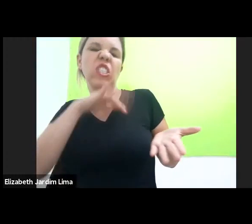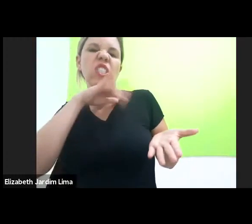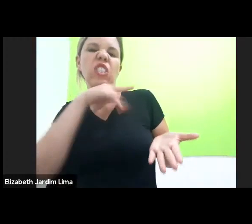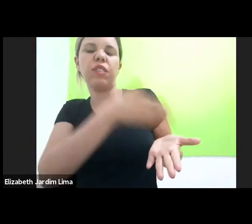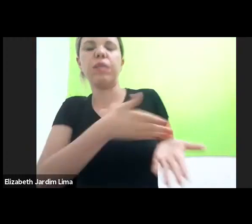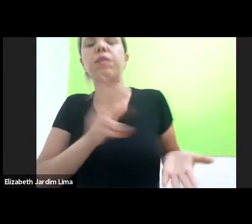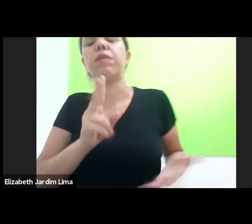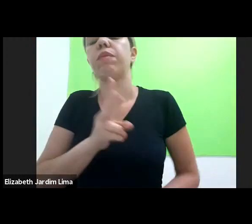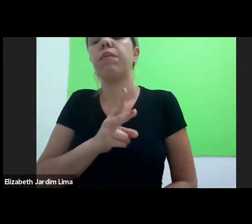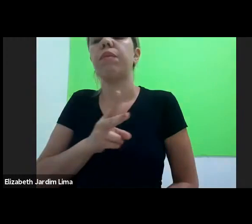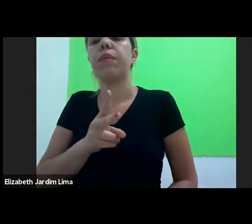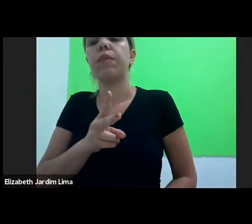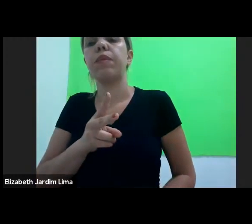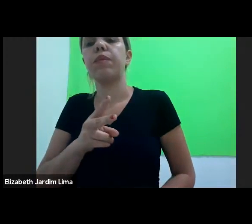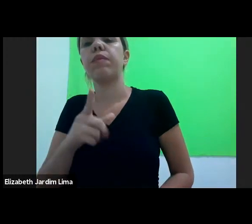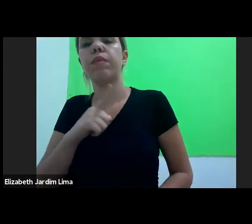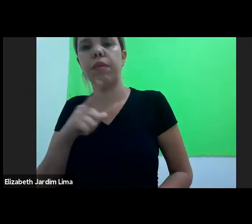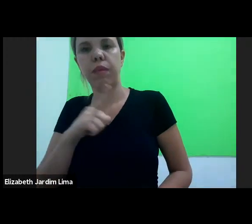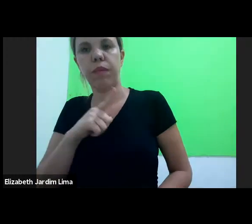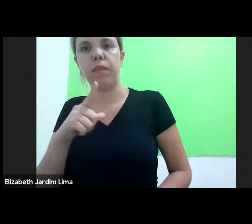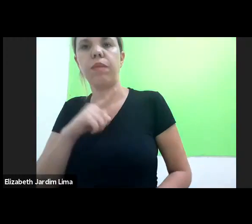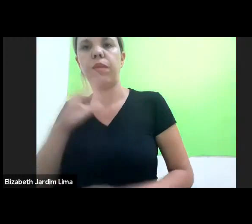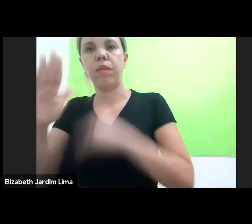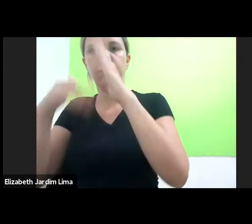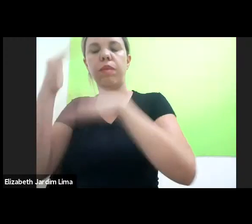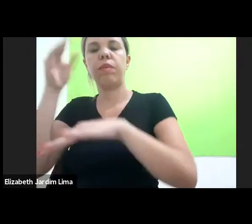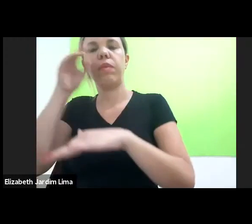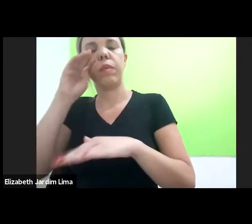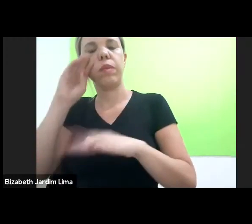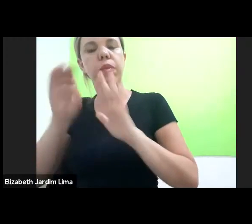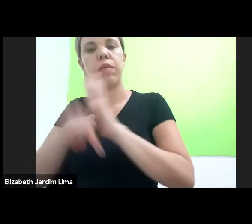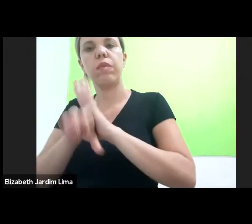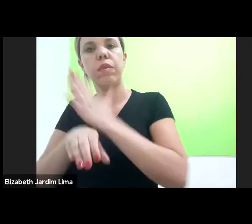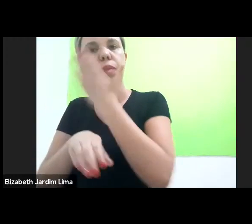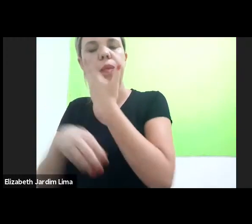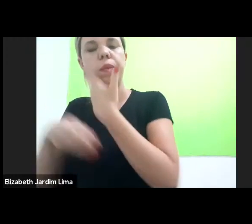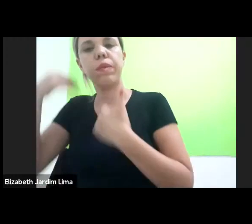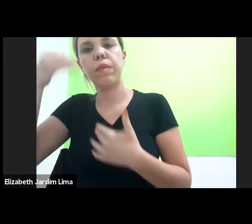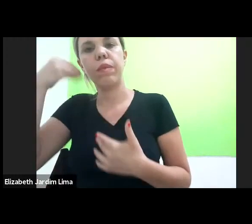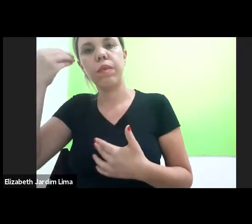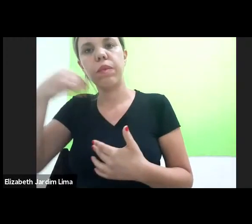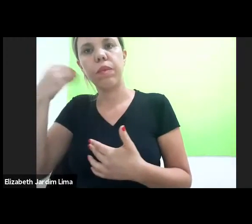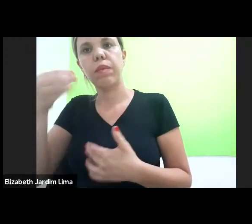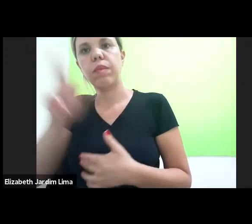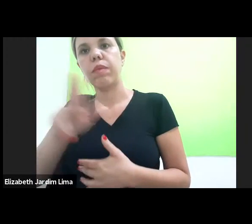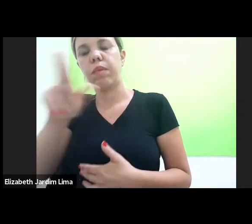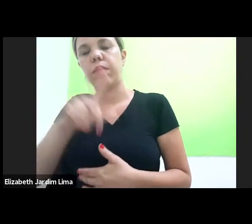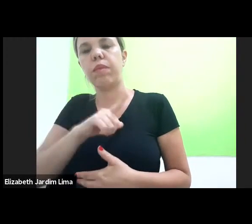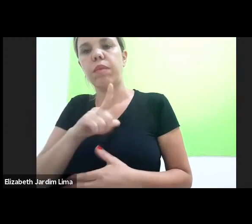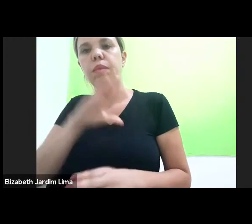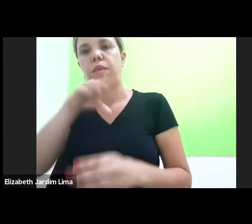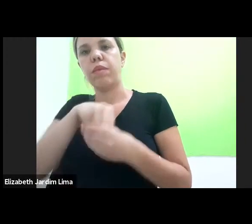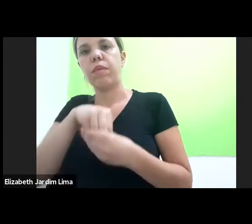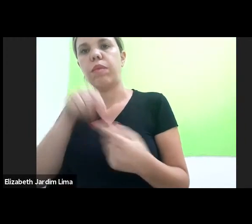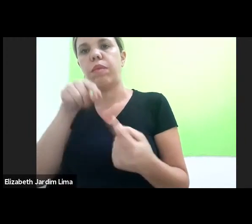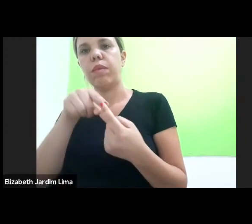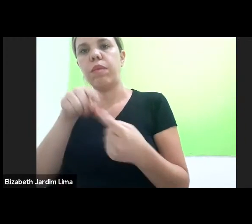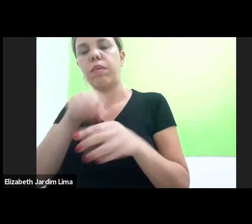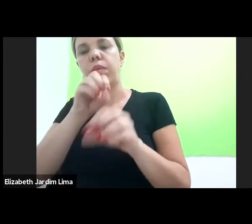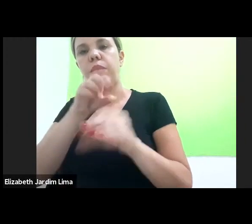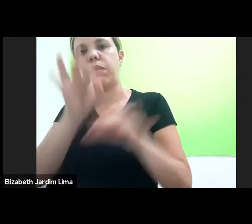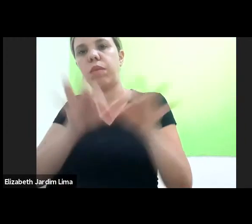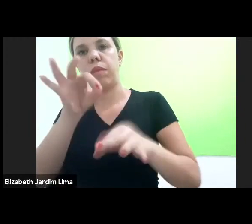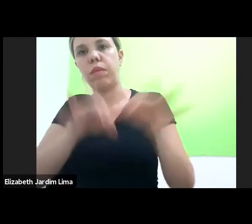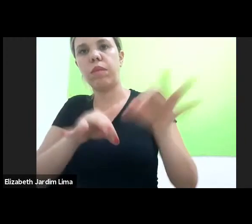Então, houve aí uma construção de conceitos. Então, essas experiências que a universidade tem, que os ensinos jurídicos têm, que os